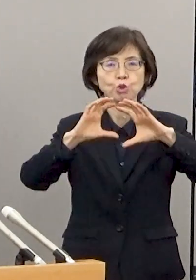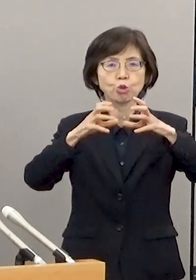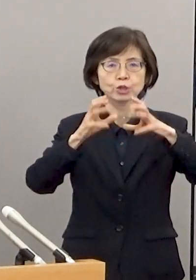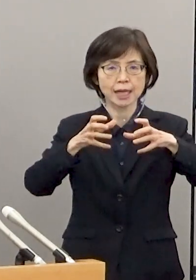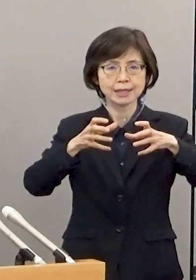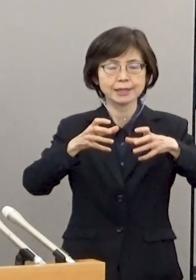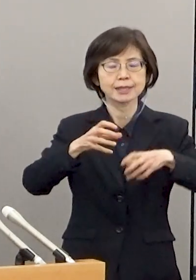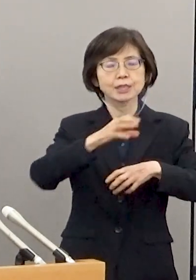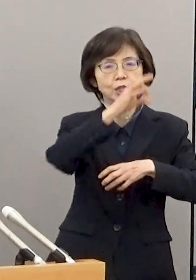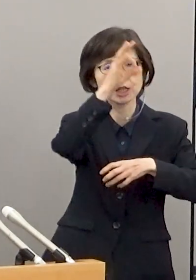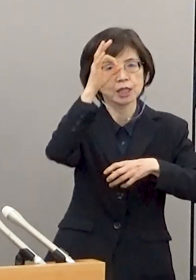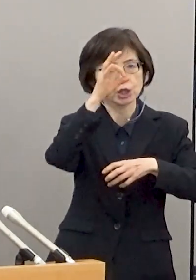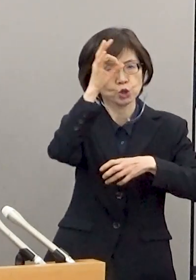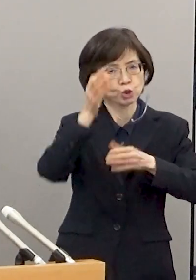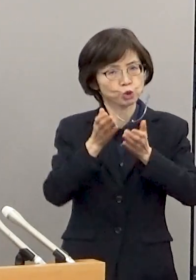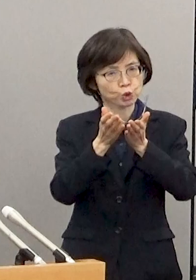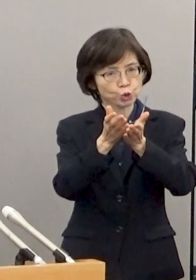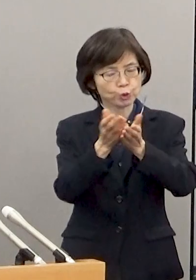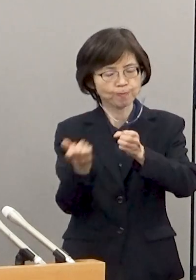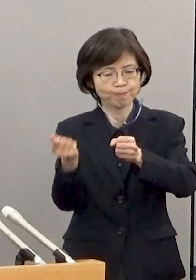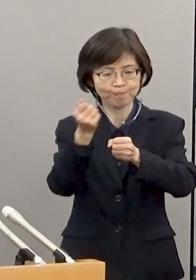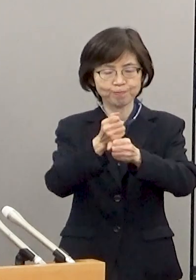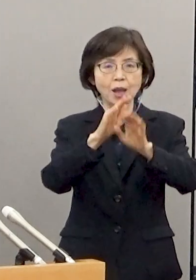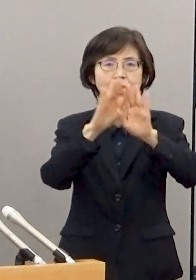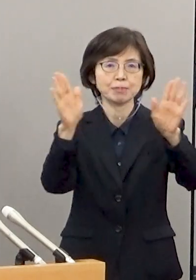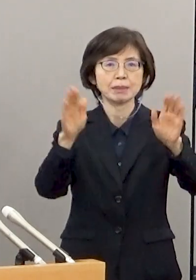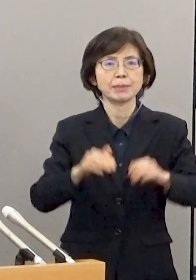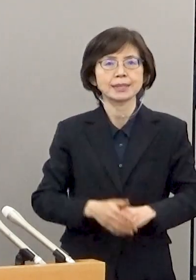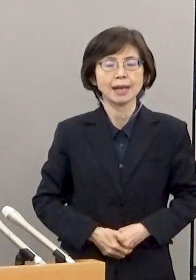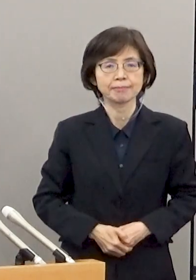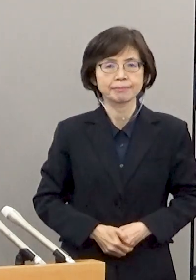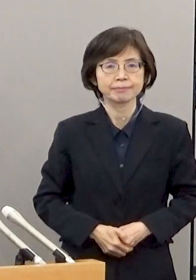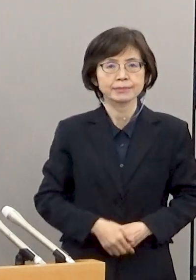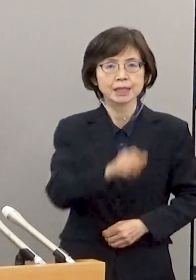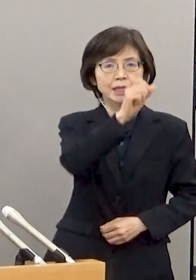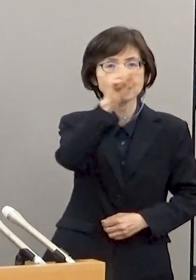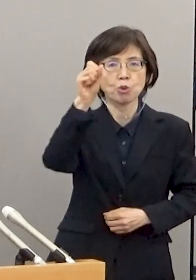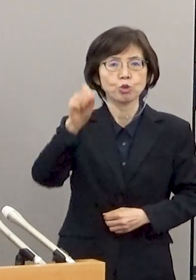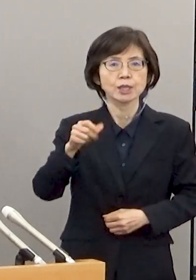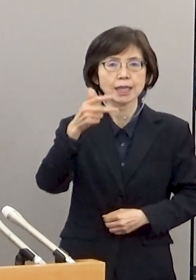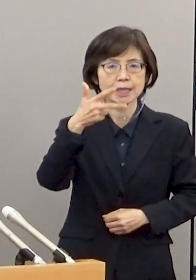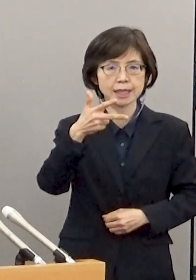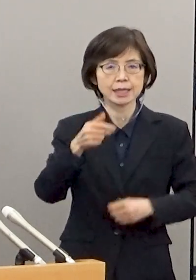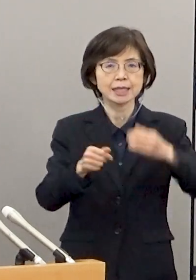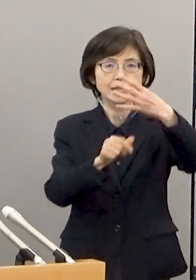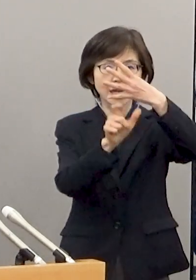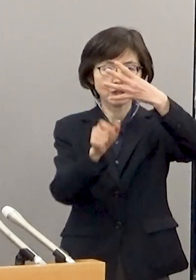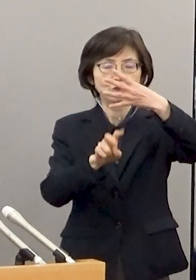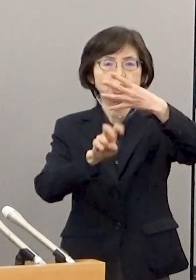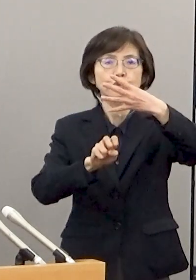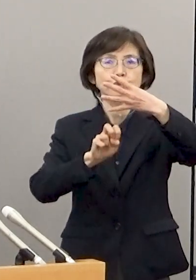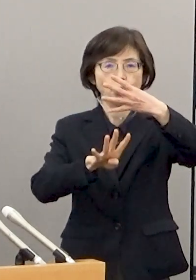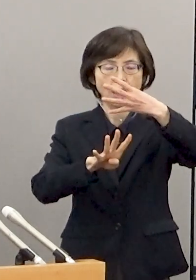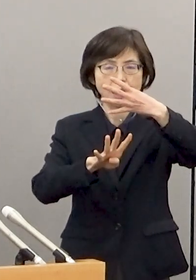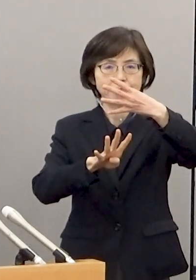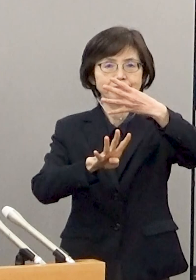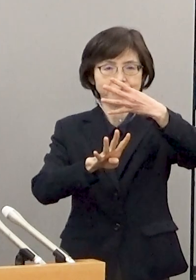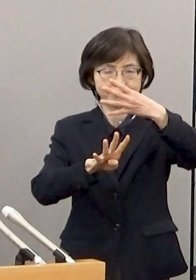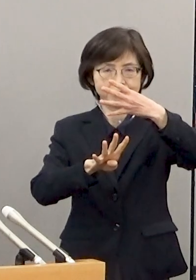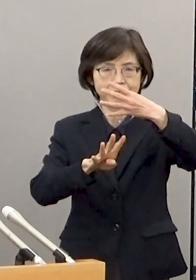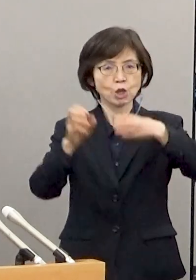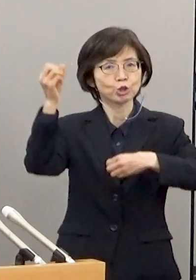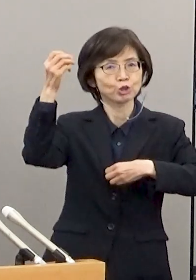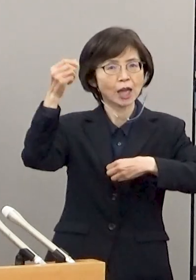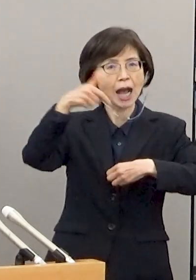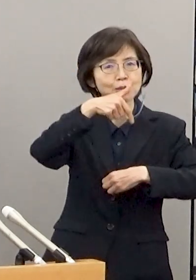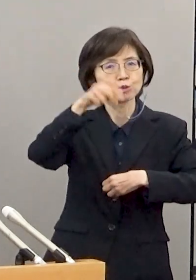ルーズ客船の運航が再開をされました。本市では4月24日に客船スターブリーズが